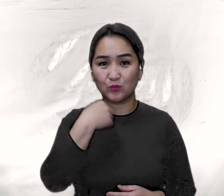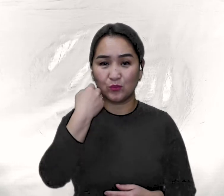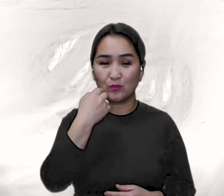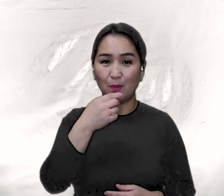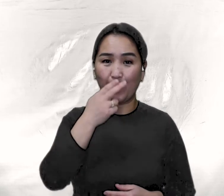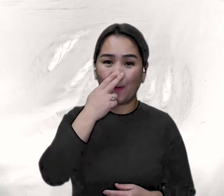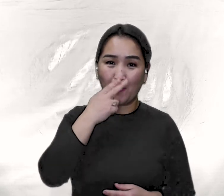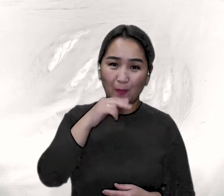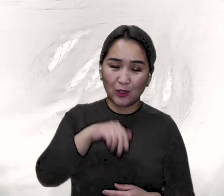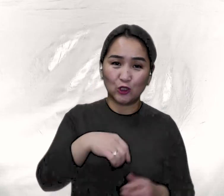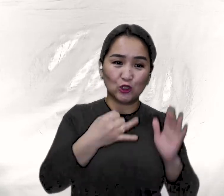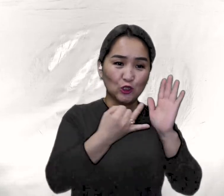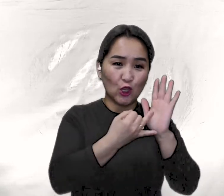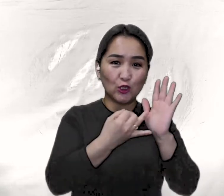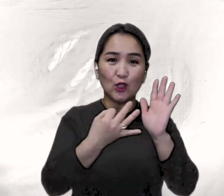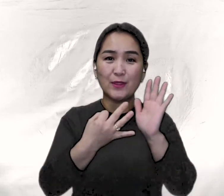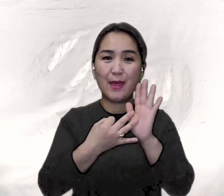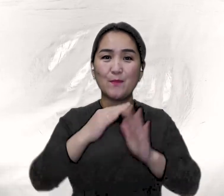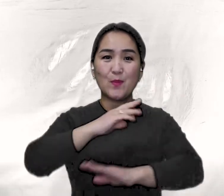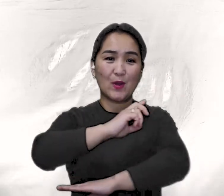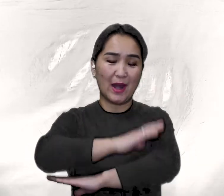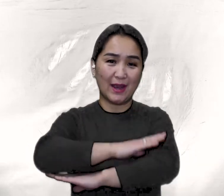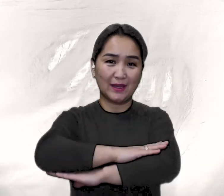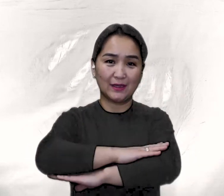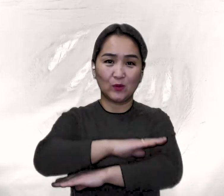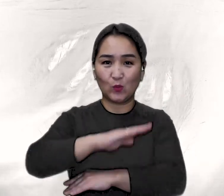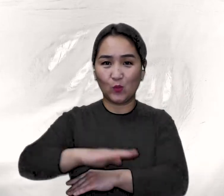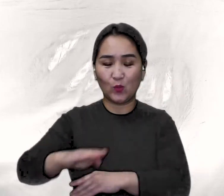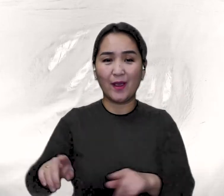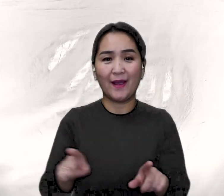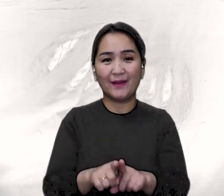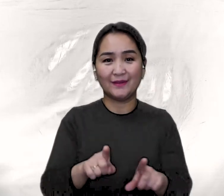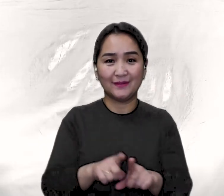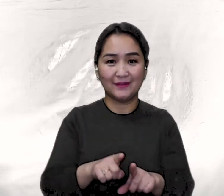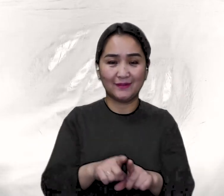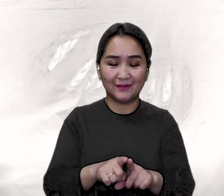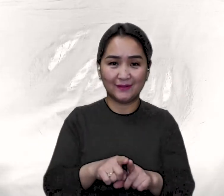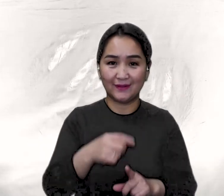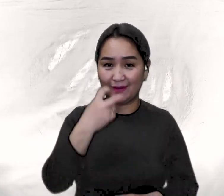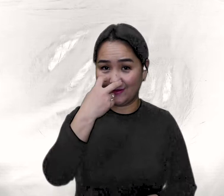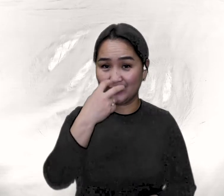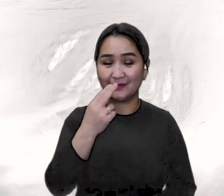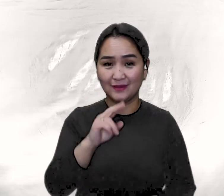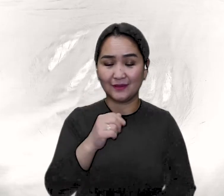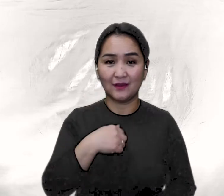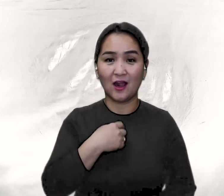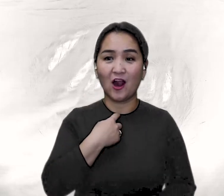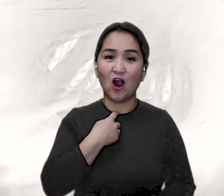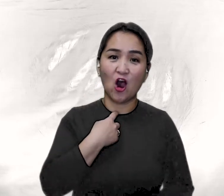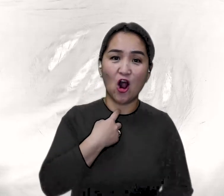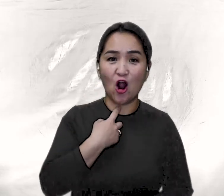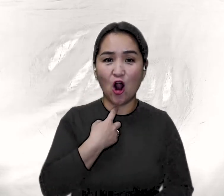чинь нэг жоохон 7-8 дахь ангийн хүүхдэл явж байгаа юм шиг л нэг эрэгтэй хүүхд явж байгаа юм шиг. Тэгээ яг ингээ хоолоо сонсоод